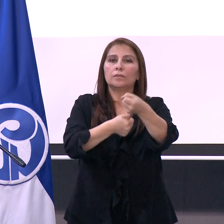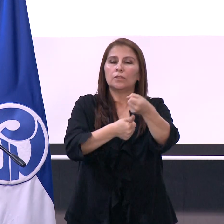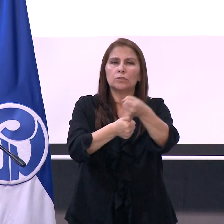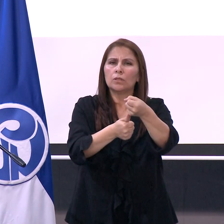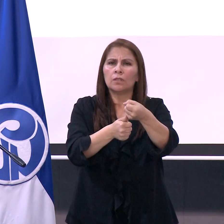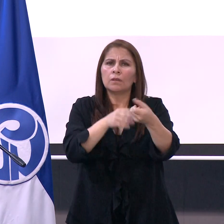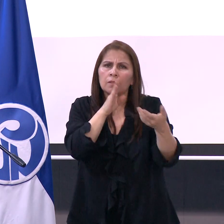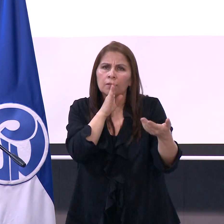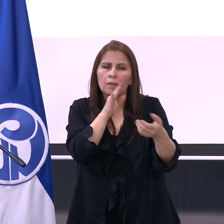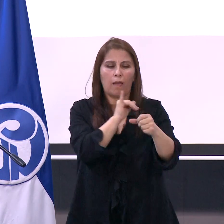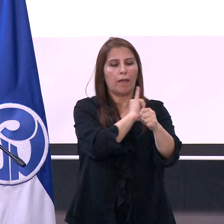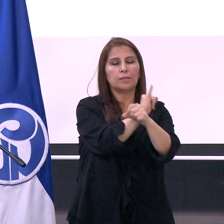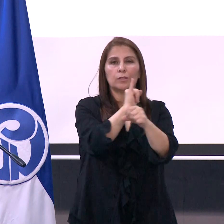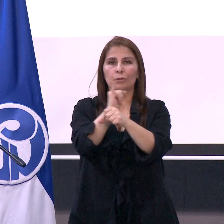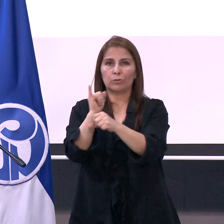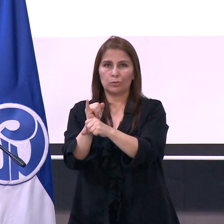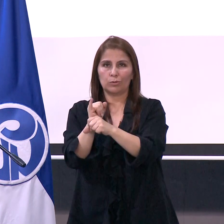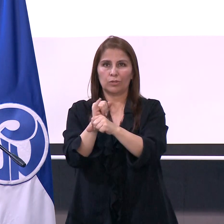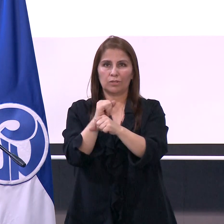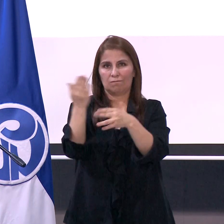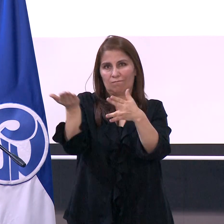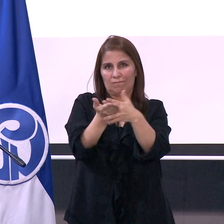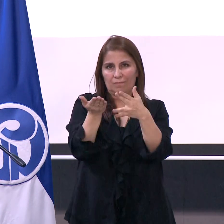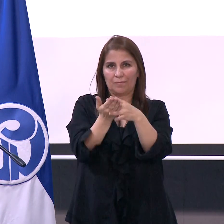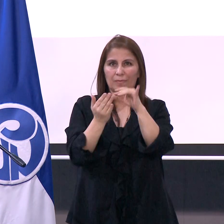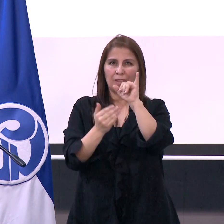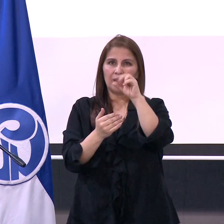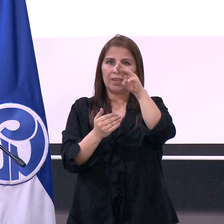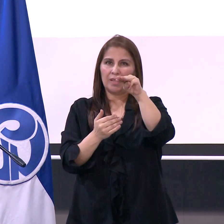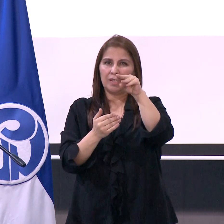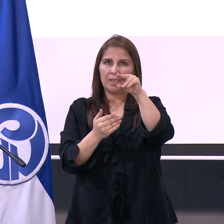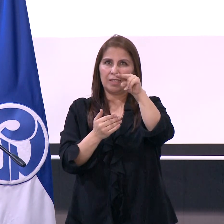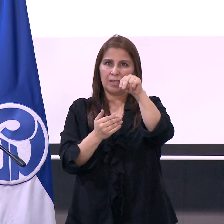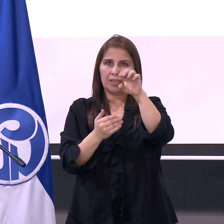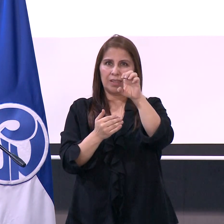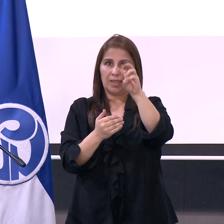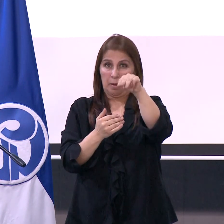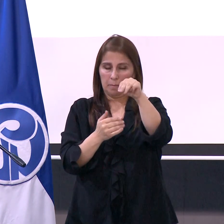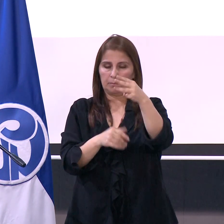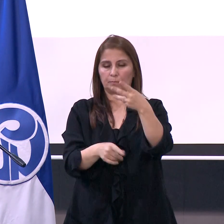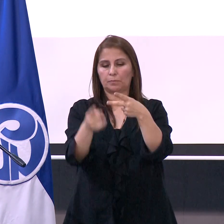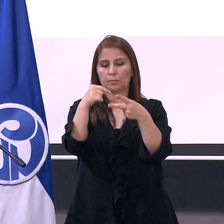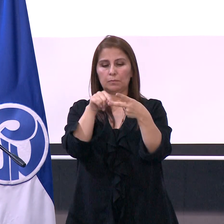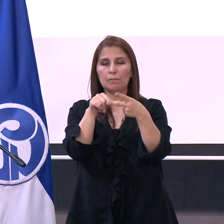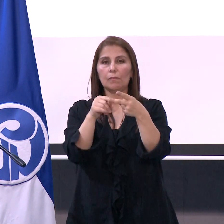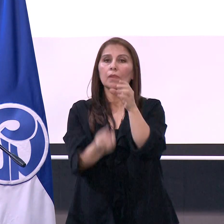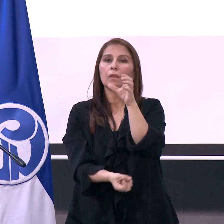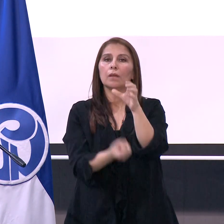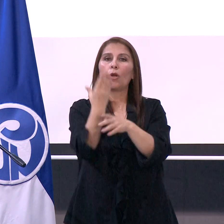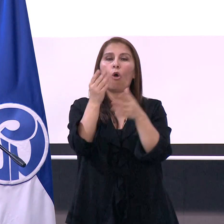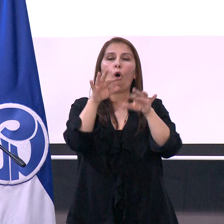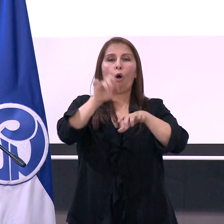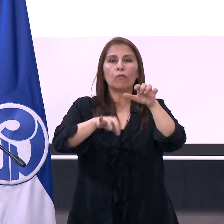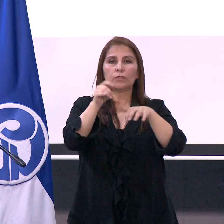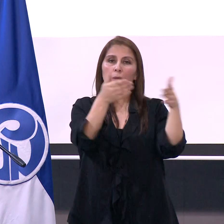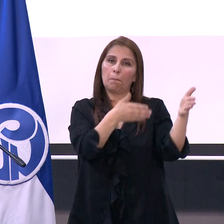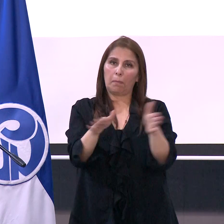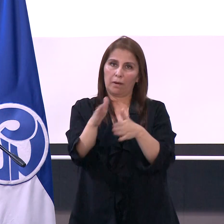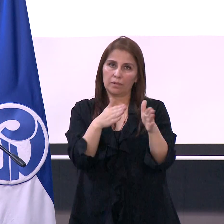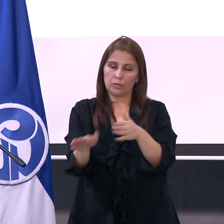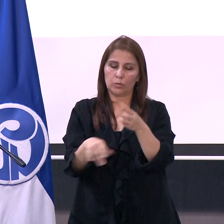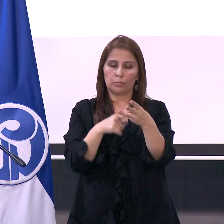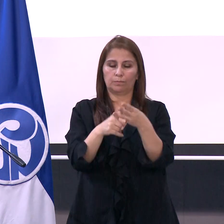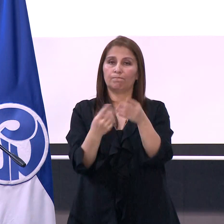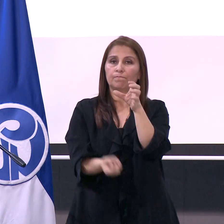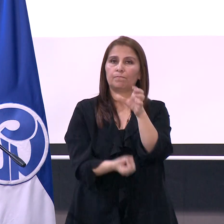institutos nacionales de educación media los inem recién creados se creó la oficina de planeación se abrieron carreras de